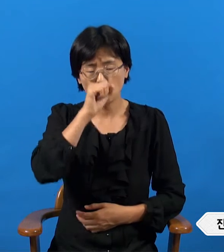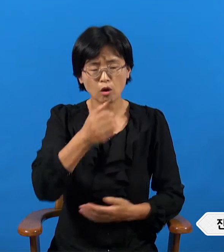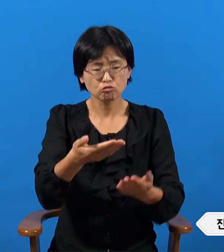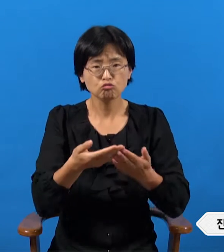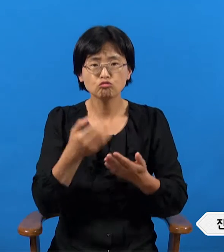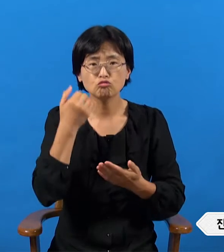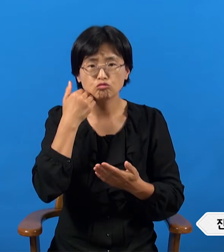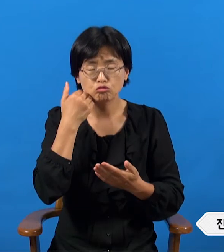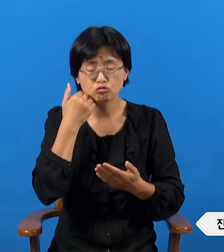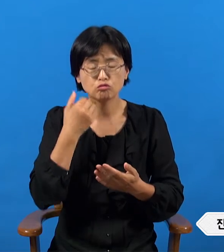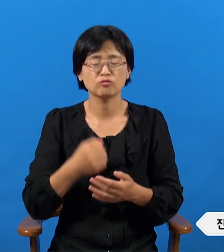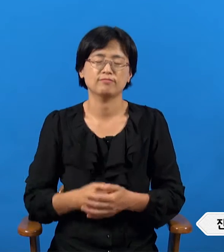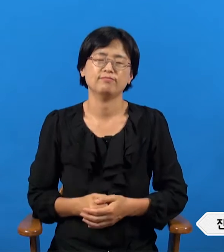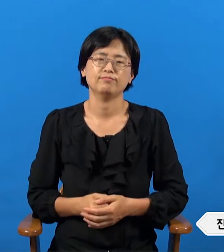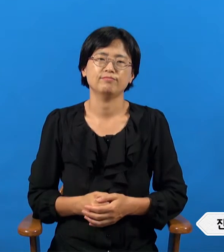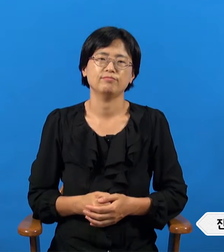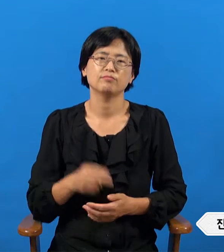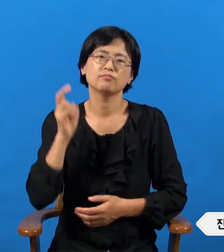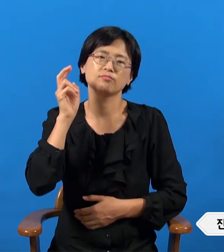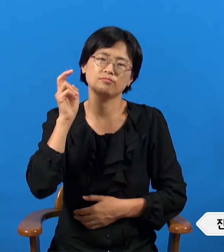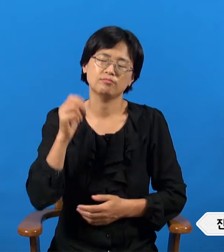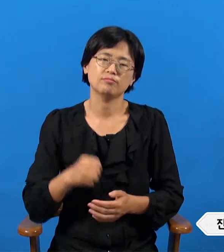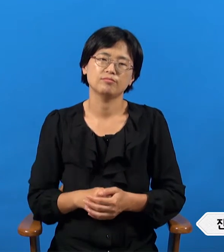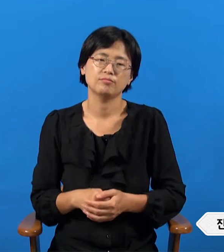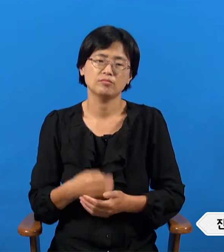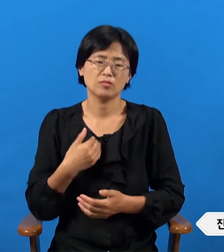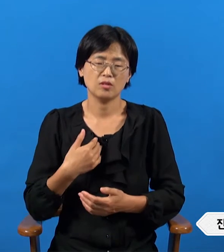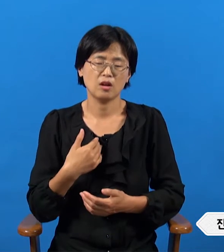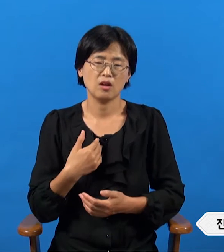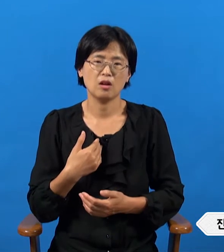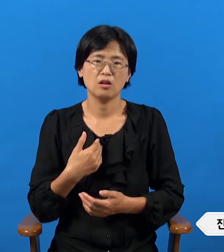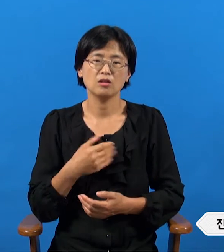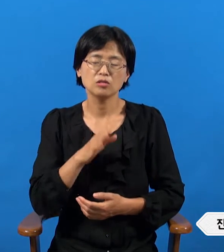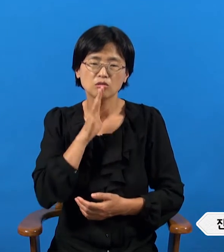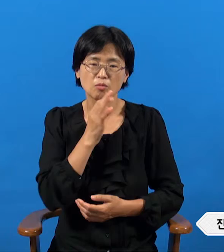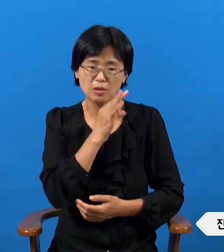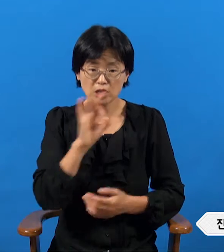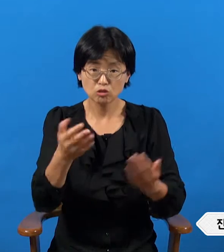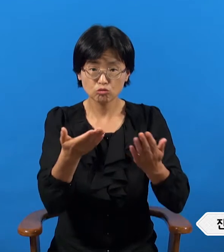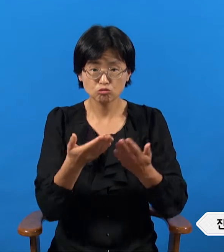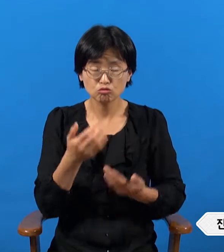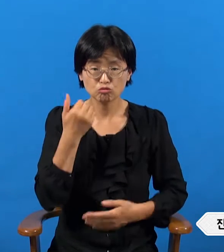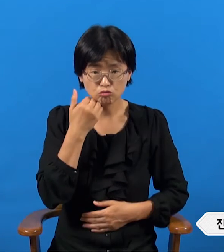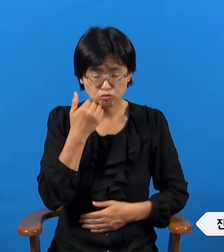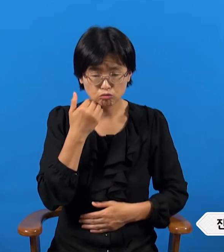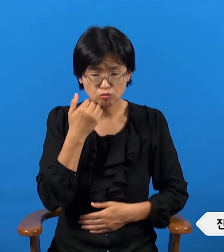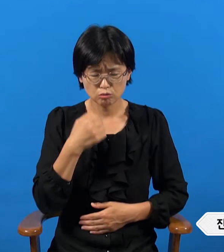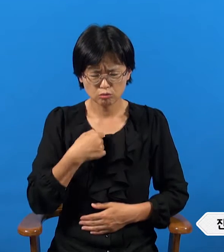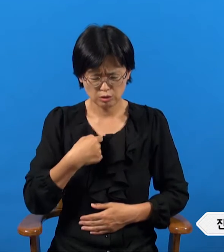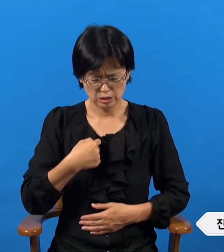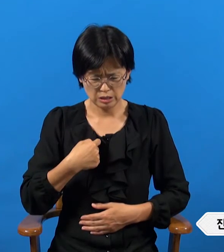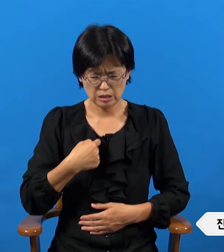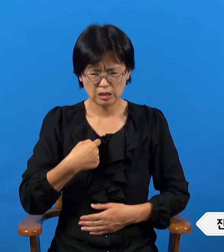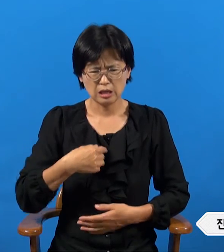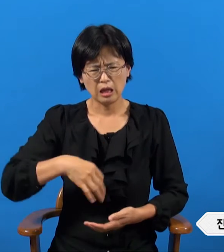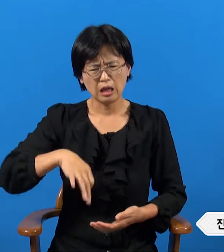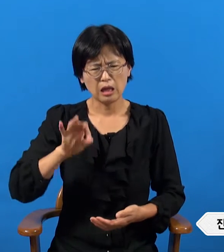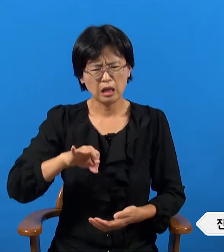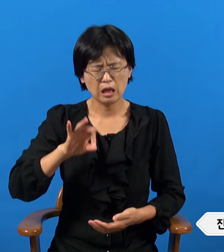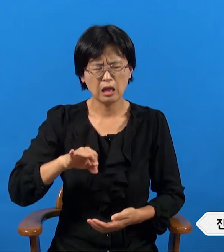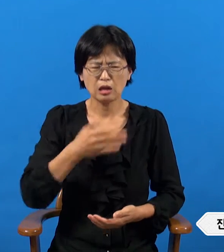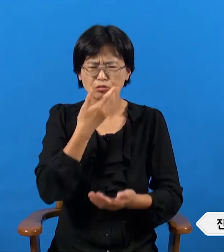수 있을까라고 생각합니다. 그런 나를 누가 나를 용납할 수 있을까? 나도 그런